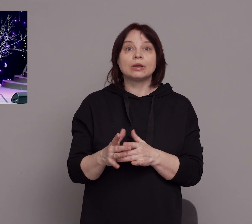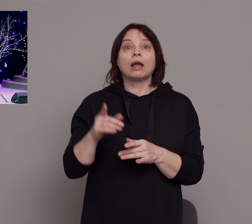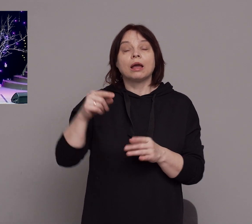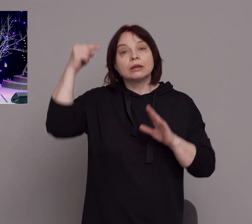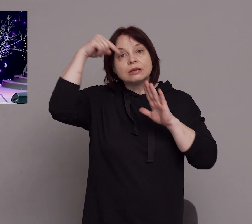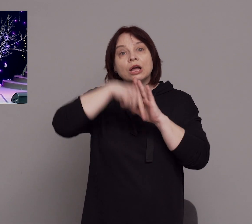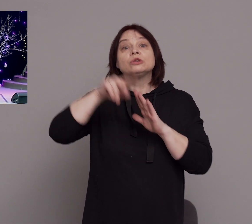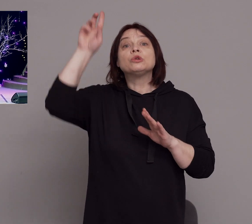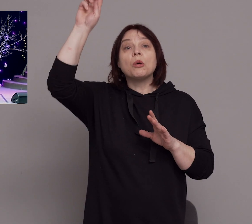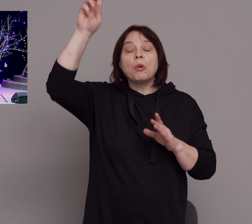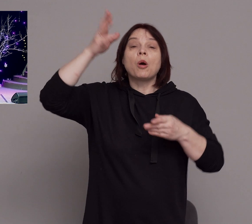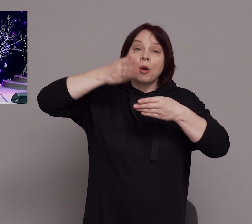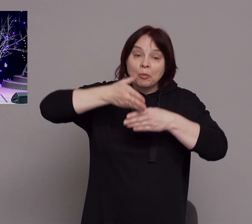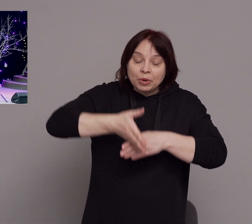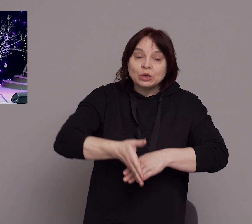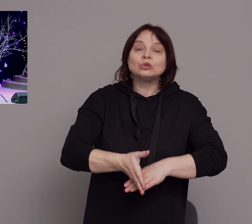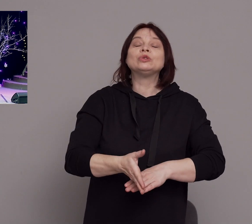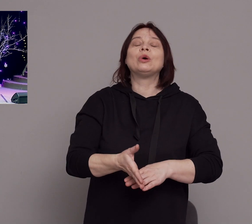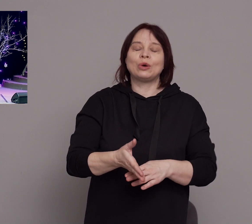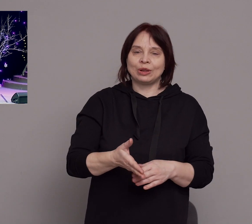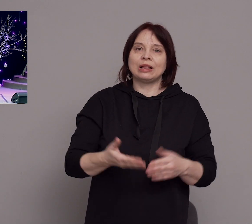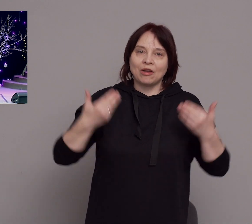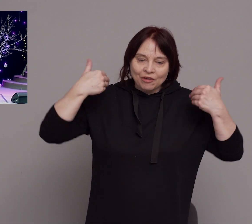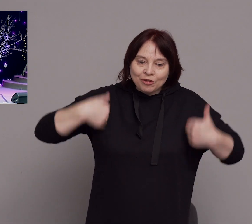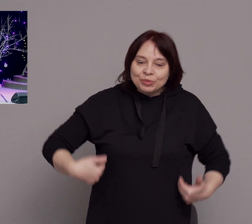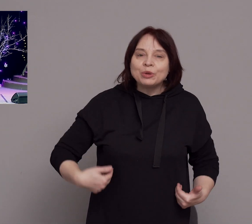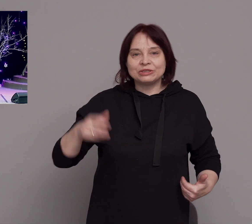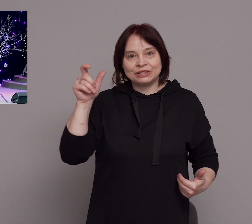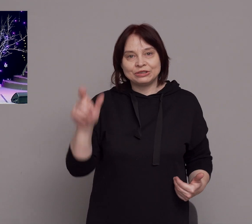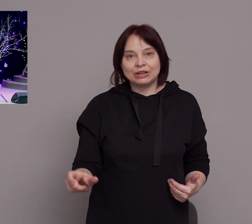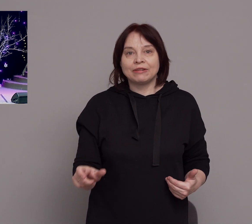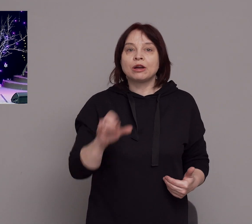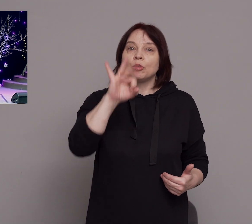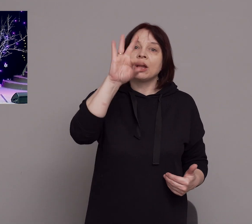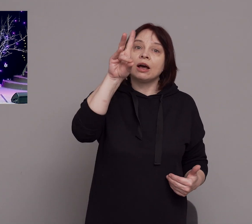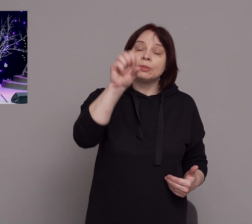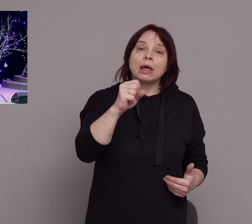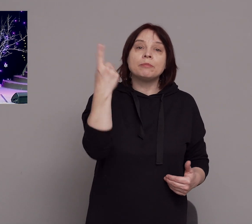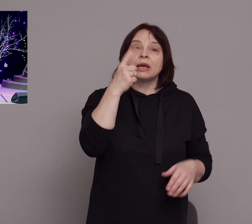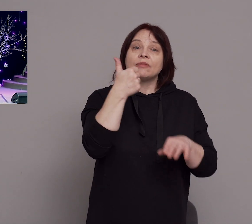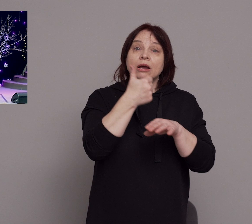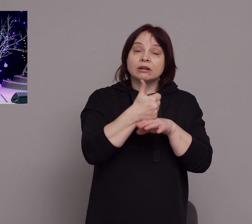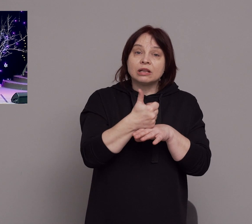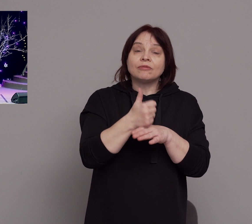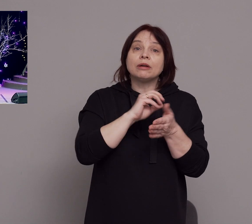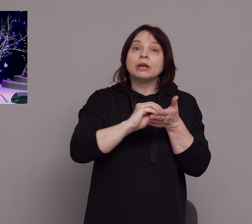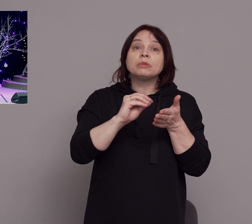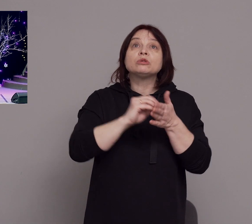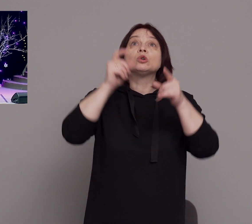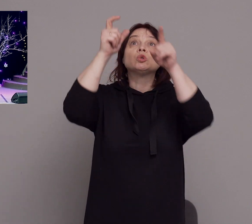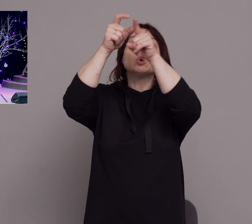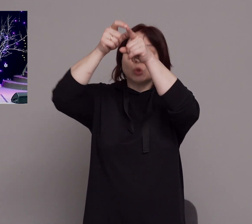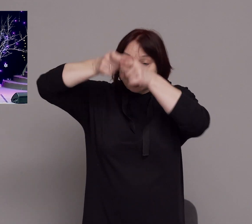человеком, Бог воплотился. Иоанна 1 глава говорит о том, что Слово стало плотью. И сегодня мы будем говорить именно об этом, мы будем говорить